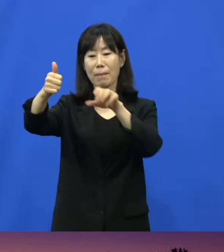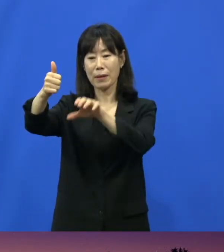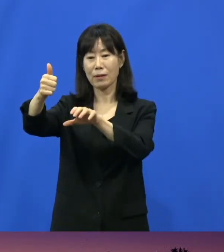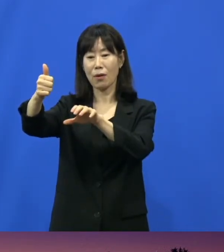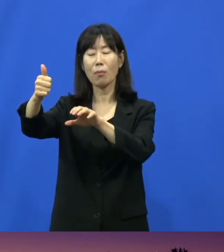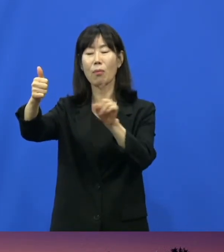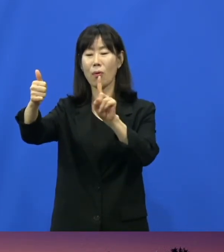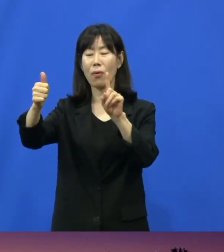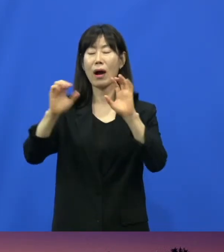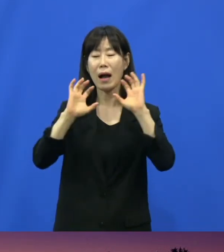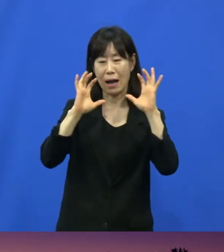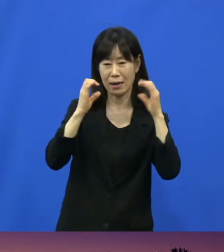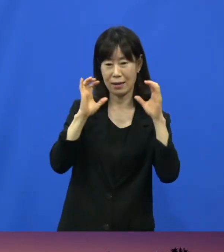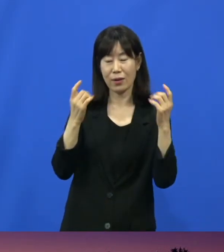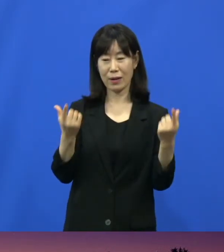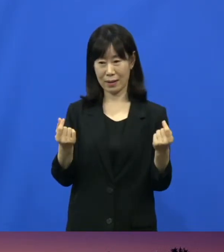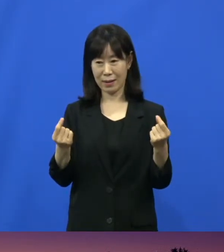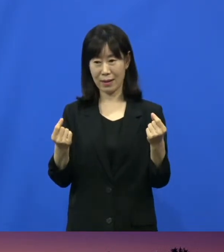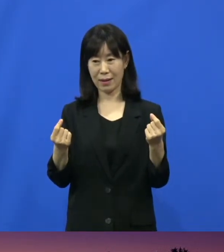애기들이에요.